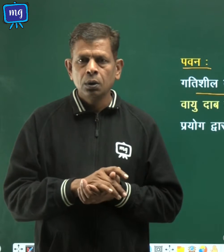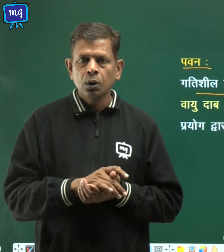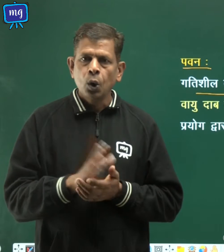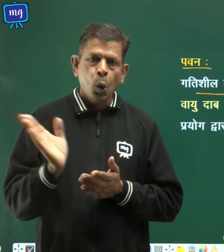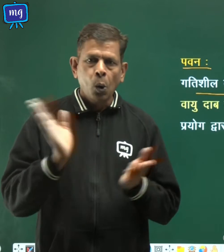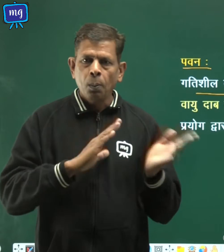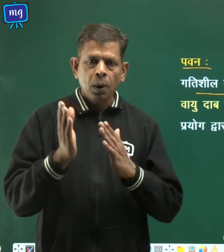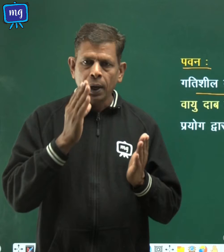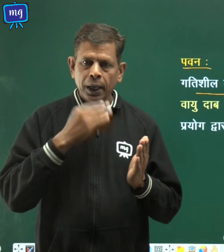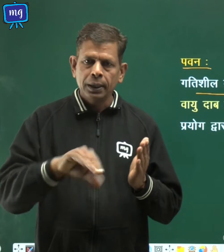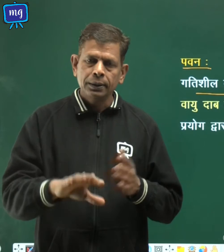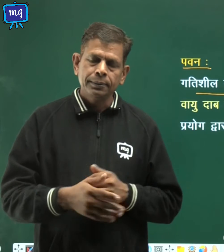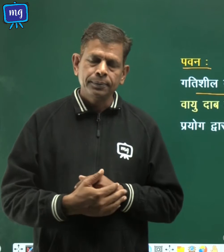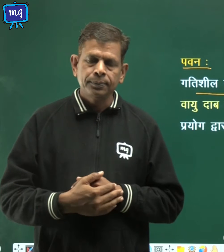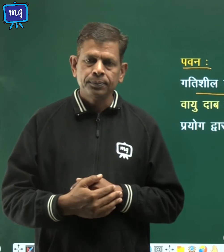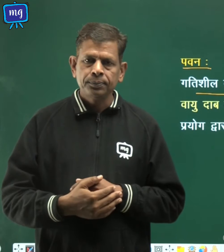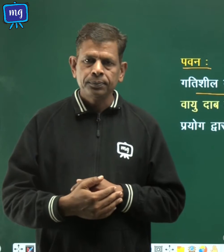पवन कहलाती है।